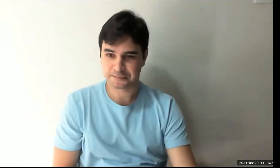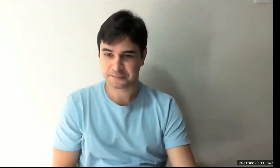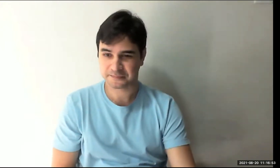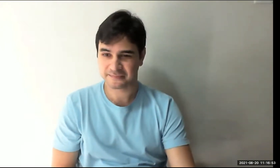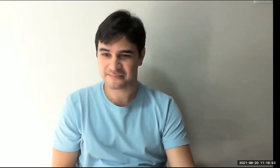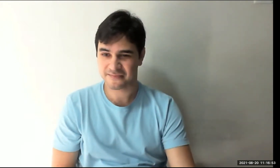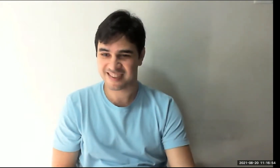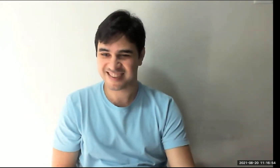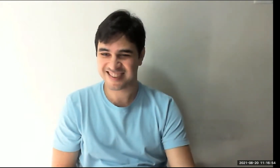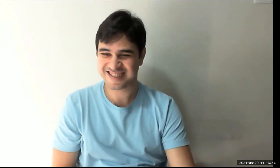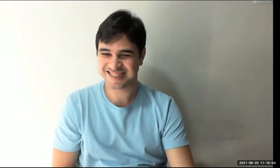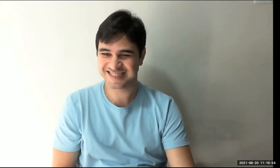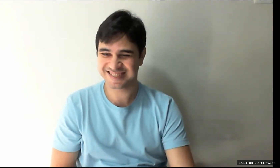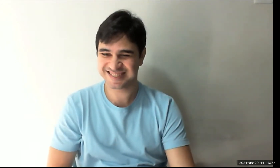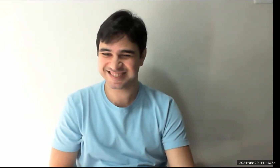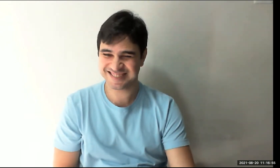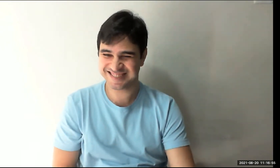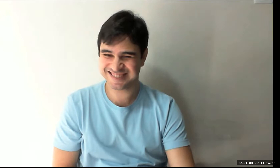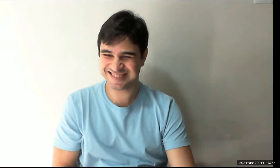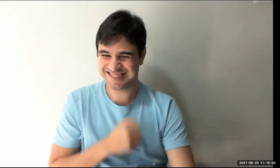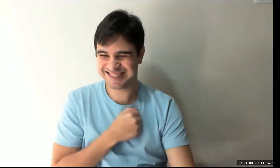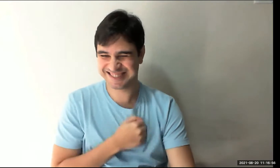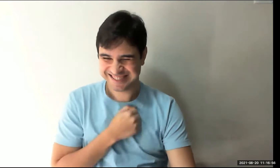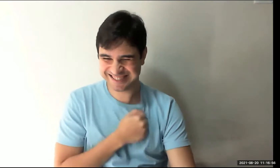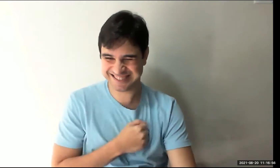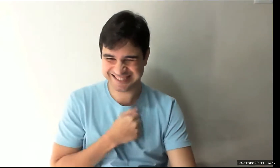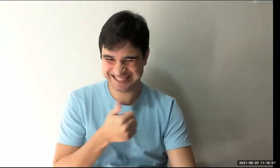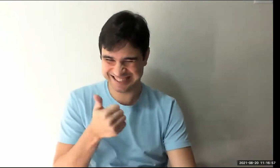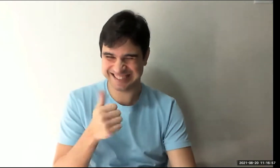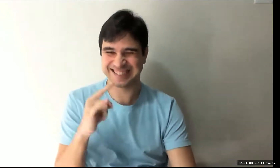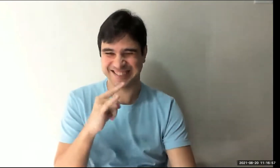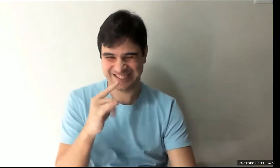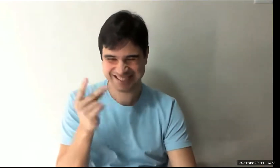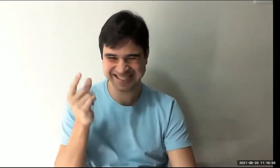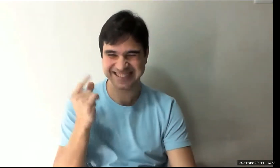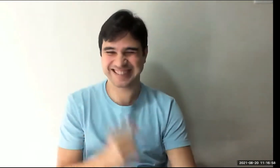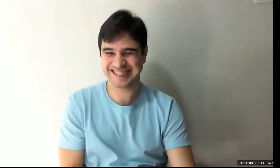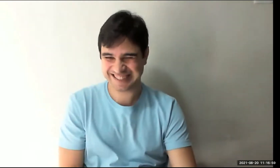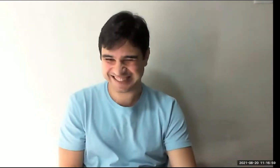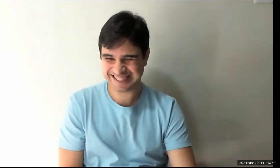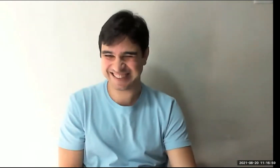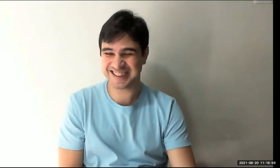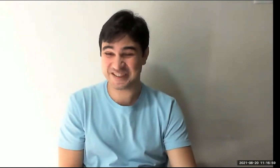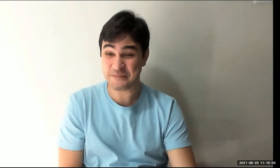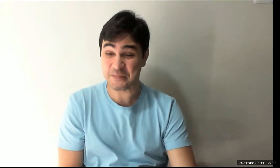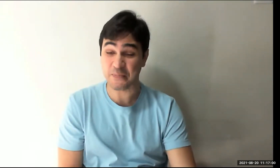Pode deixar. Bom dia. É um prazer ver vocês, estar aqui no IMES, né?